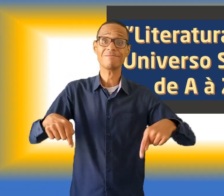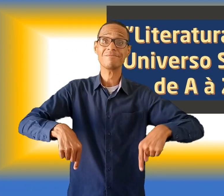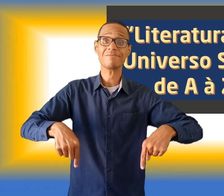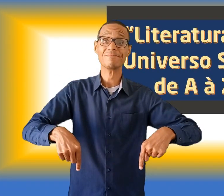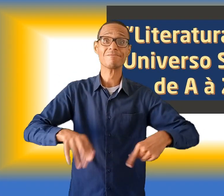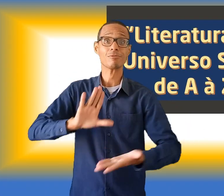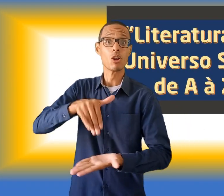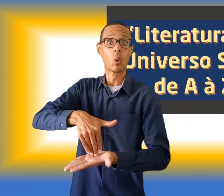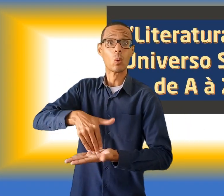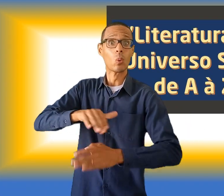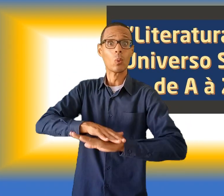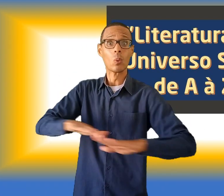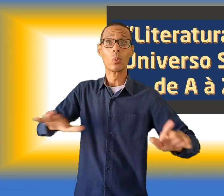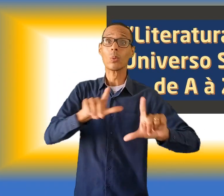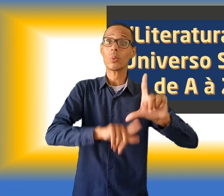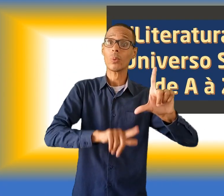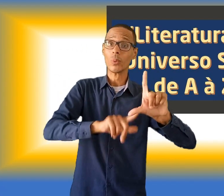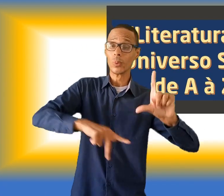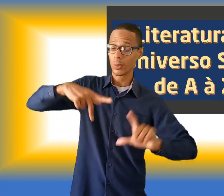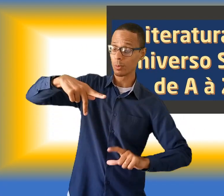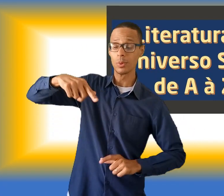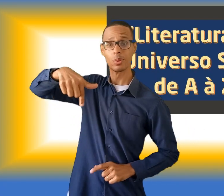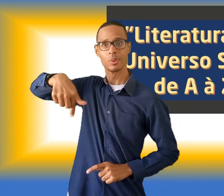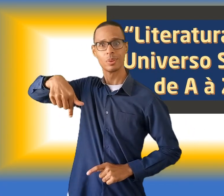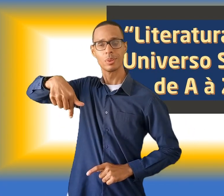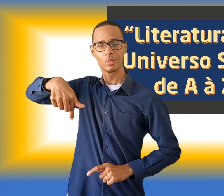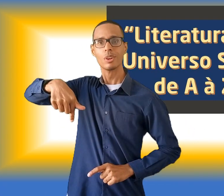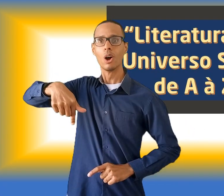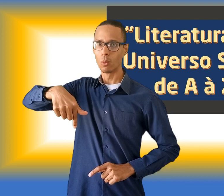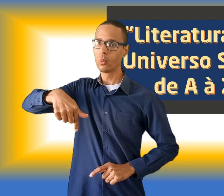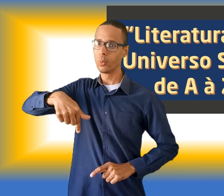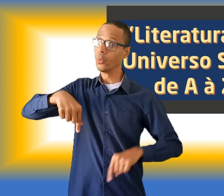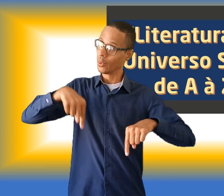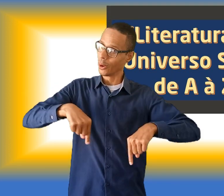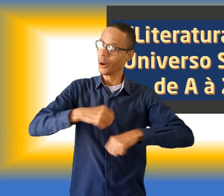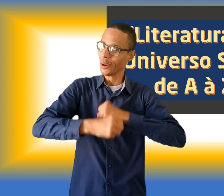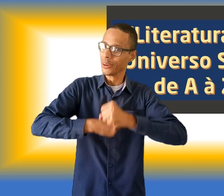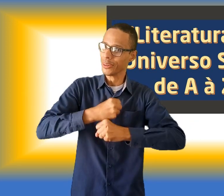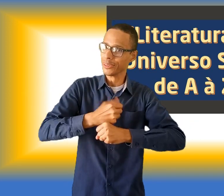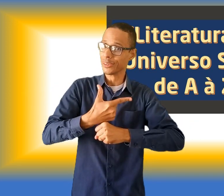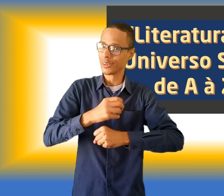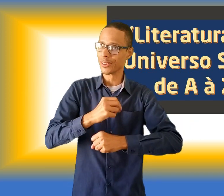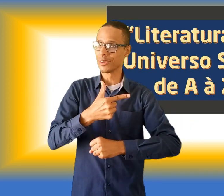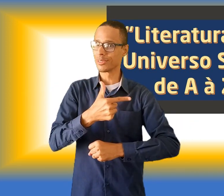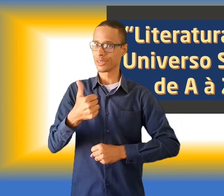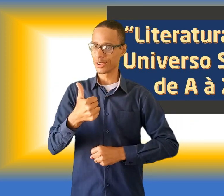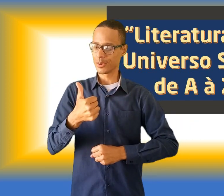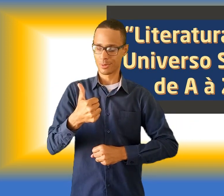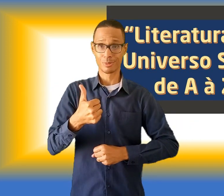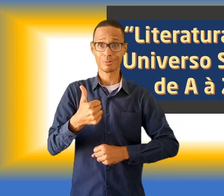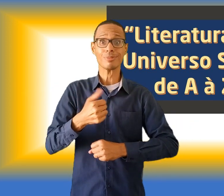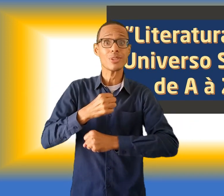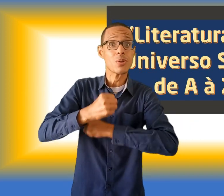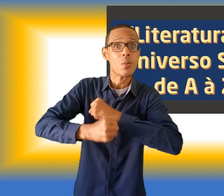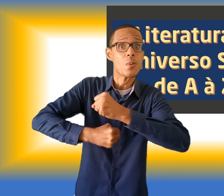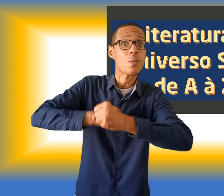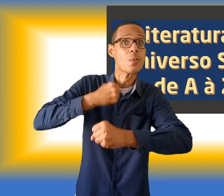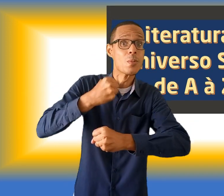Chegamos ao final das letras P e Q, por enquanto em 2021. Em